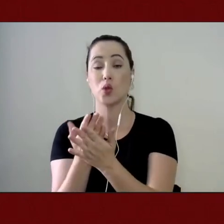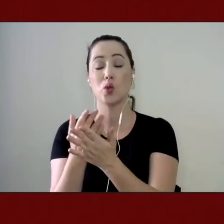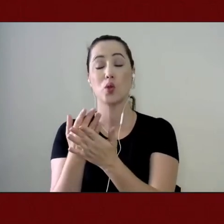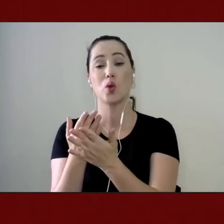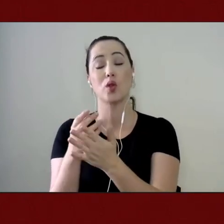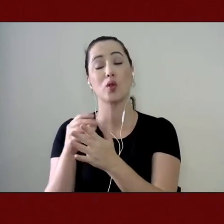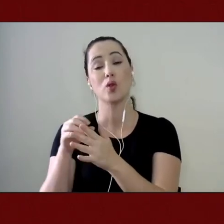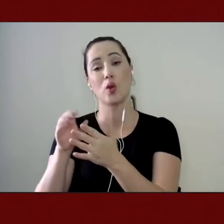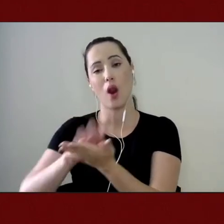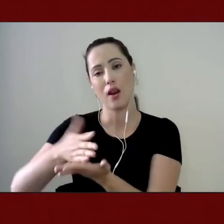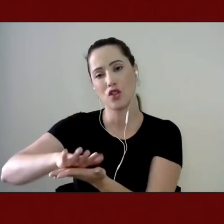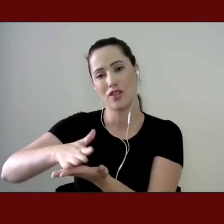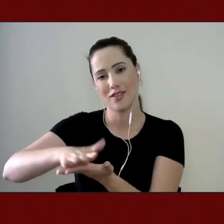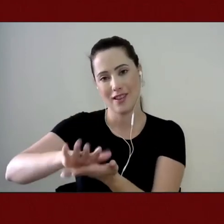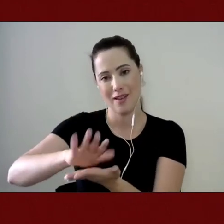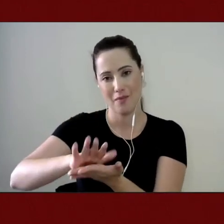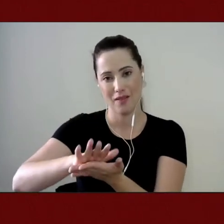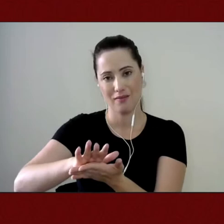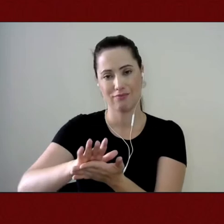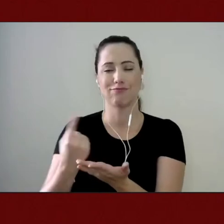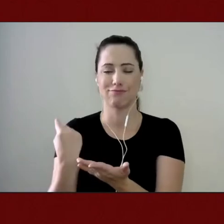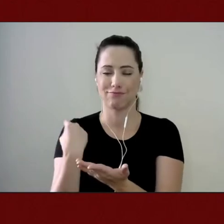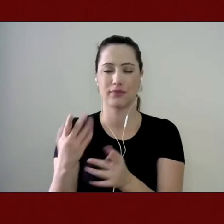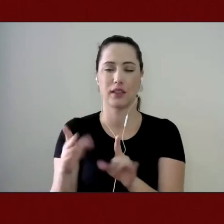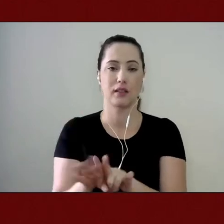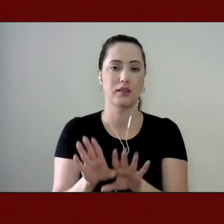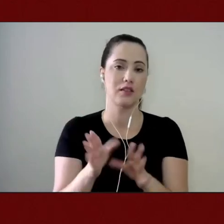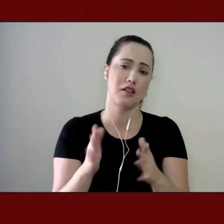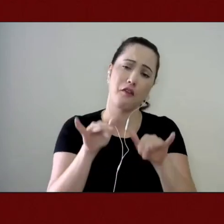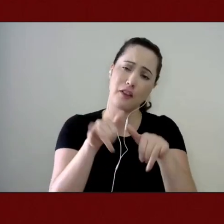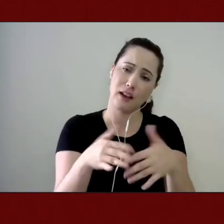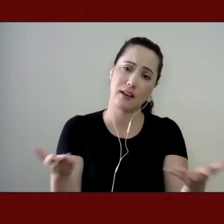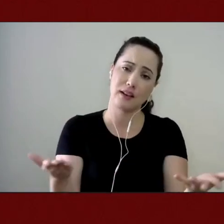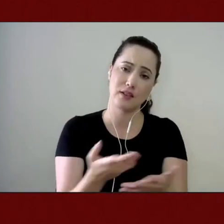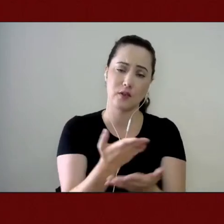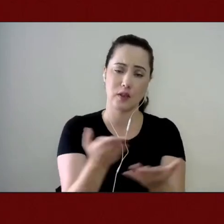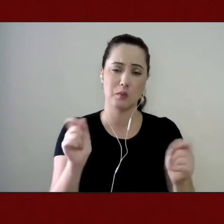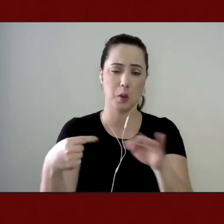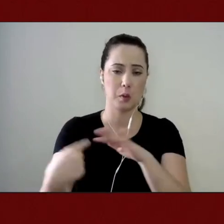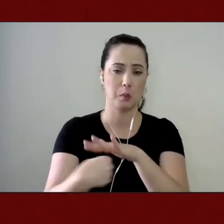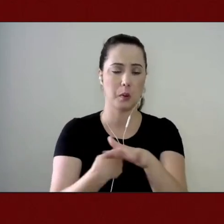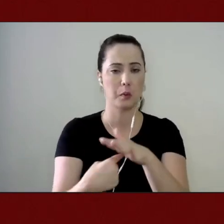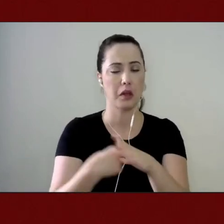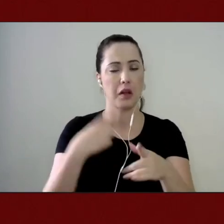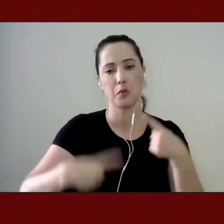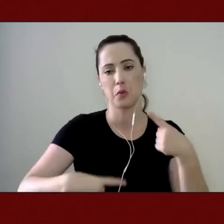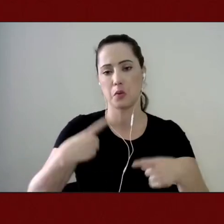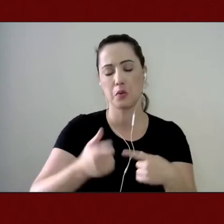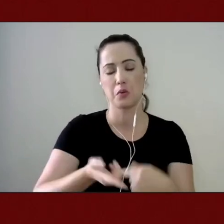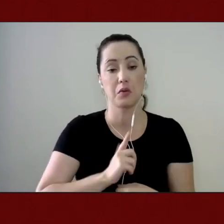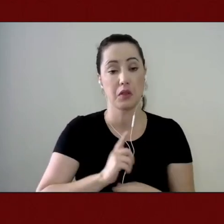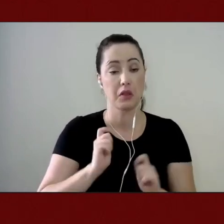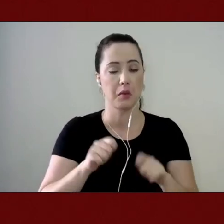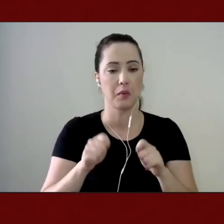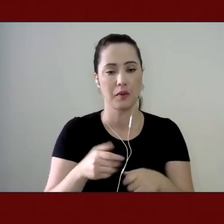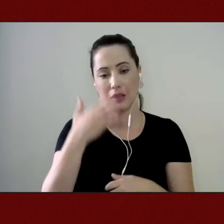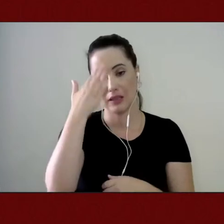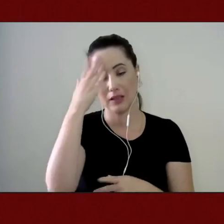eu extrapolei o meu tempo e estou aberto aí a questões e ao debate. Muito obrigado pelo convite mais uma